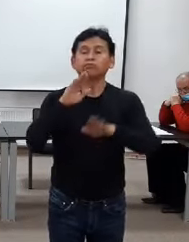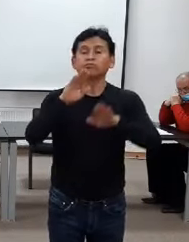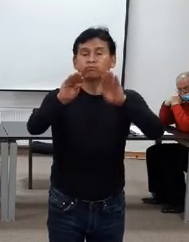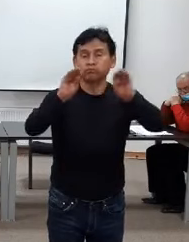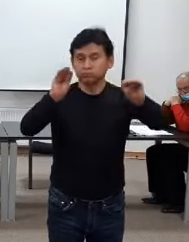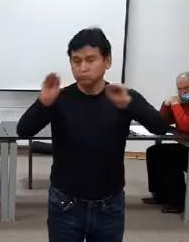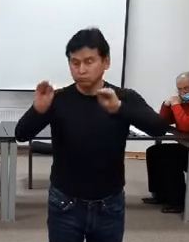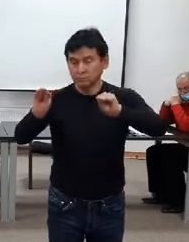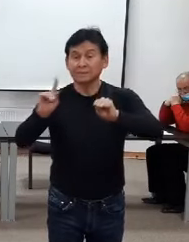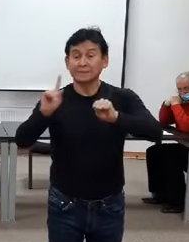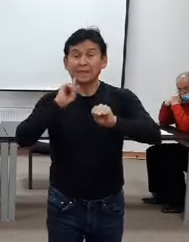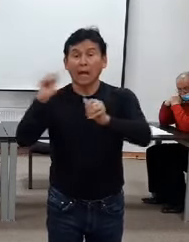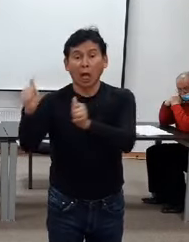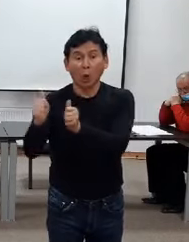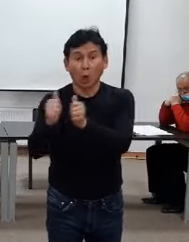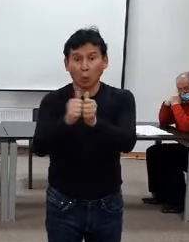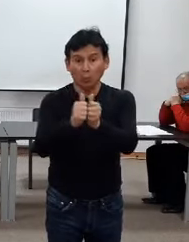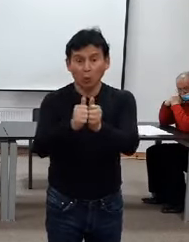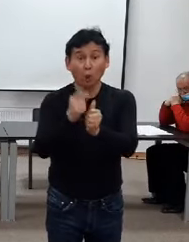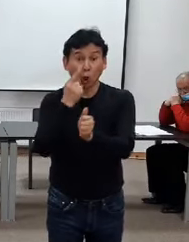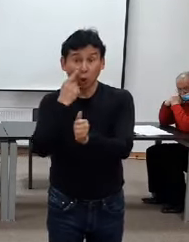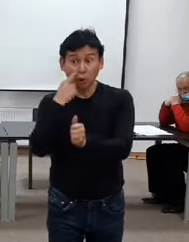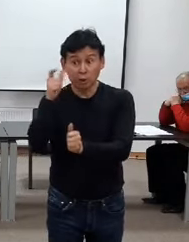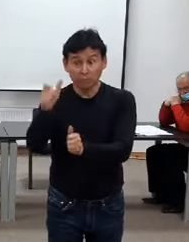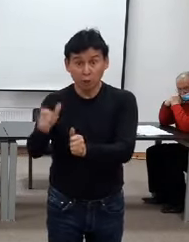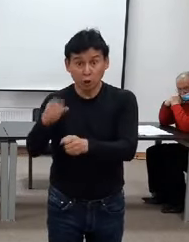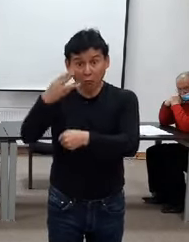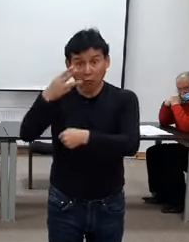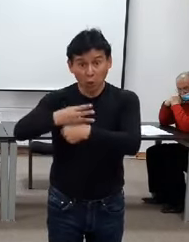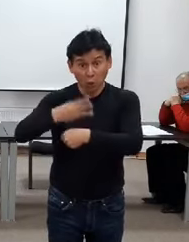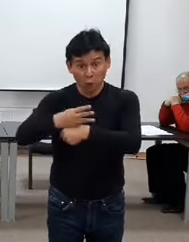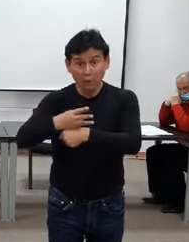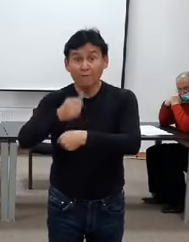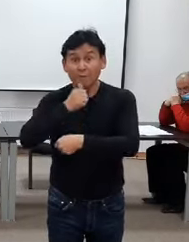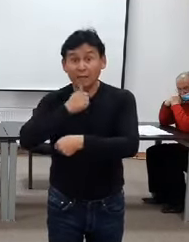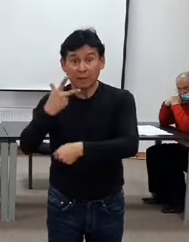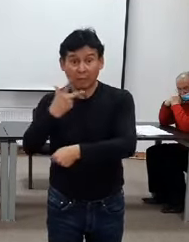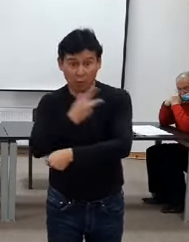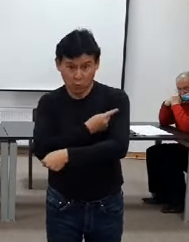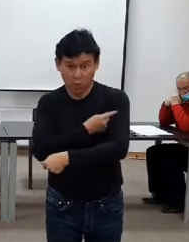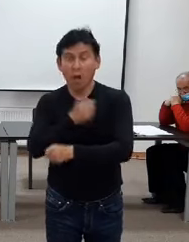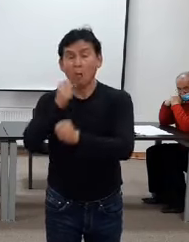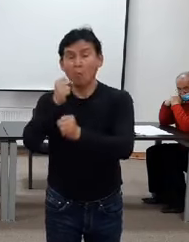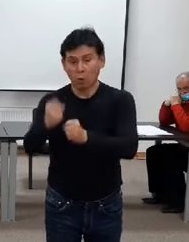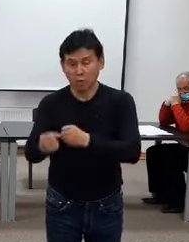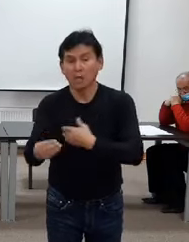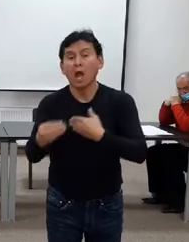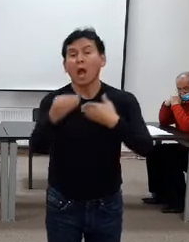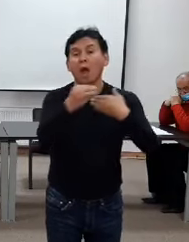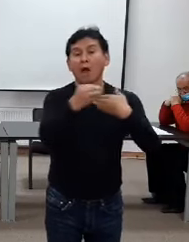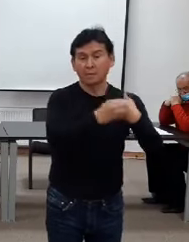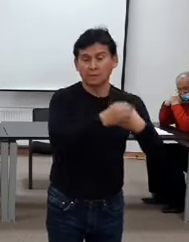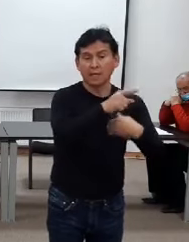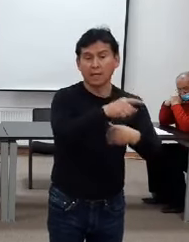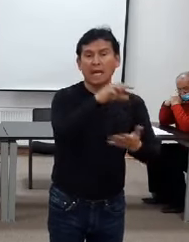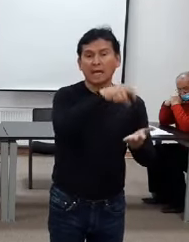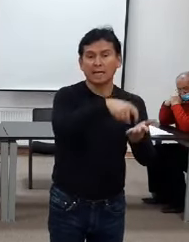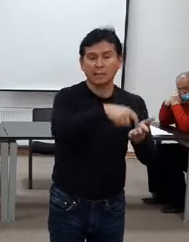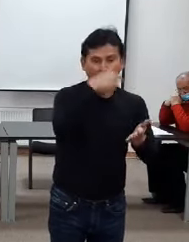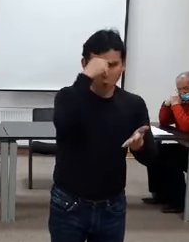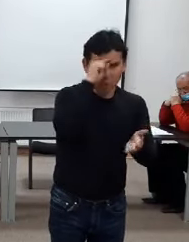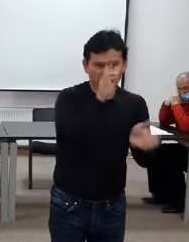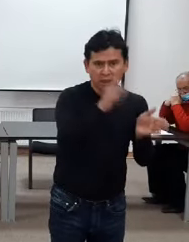a quienes convivan con ellos, si conocen algún adulto mayor que aún no se ha vacunado, poder avisar al consultorio, al CEFAM o a